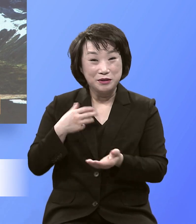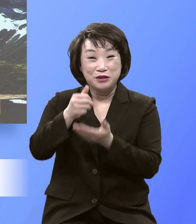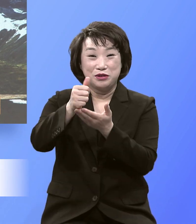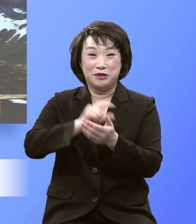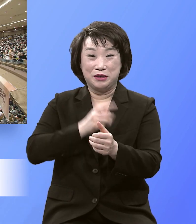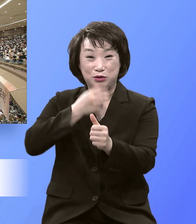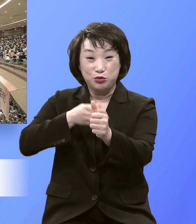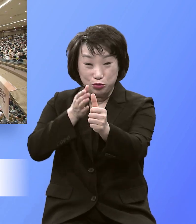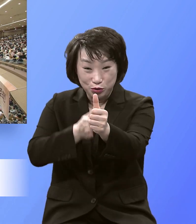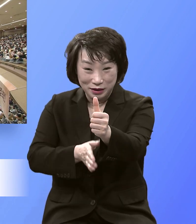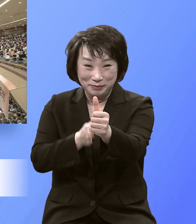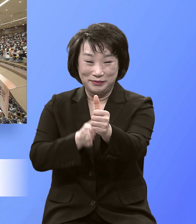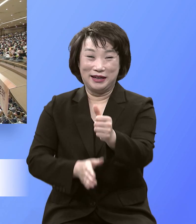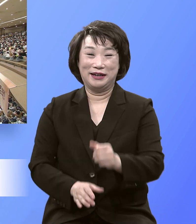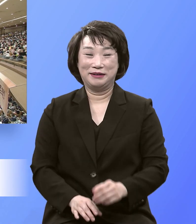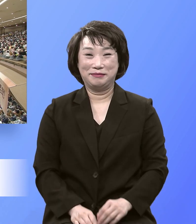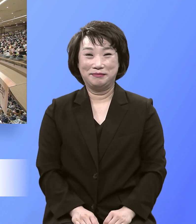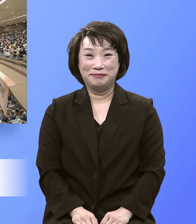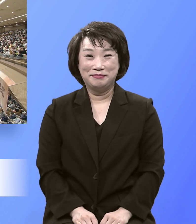이름으로 축원합니다.